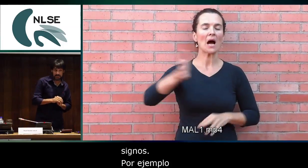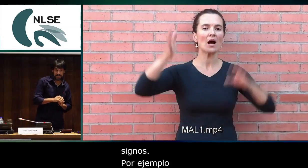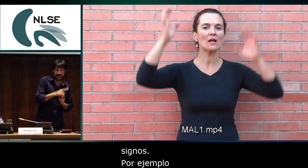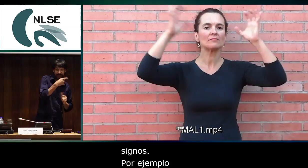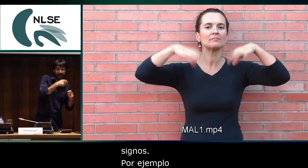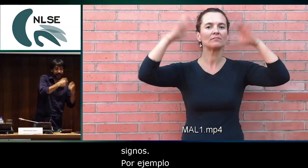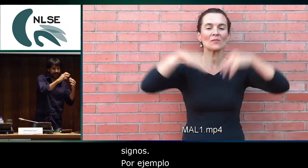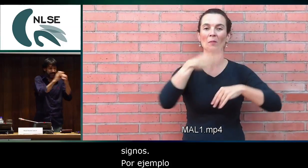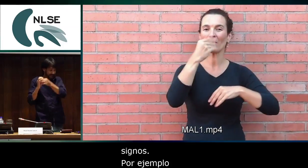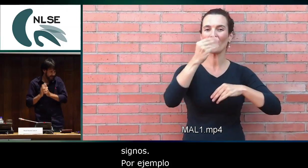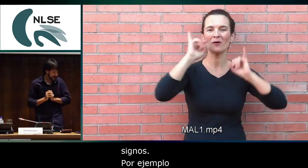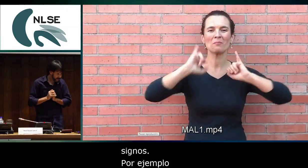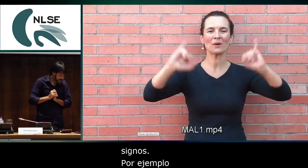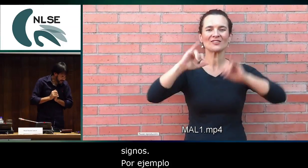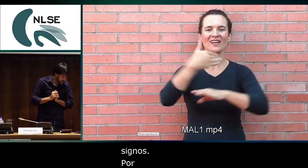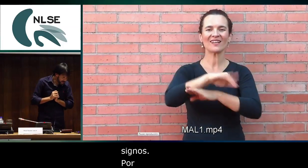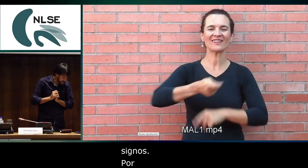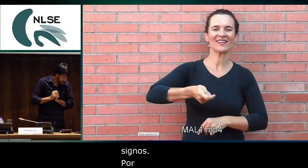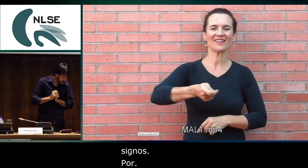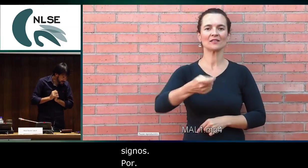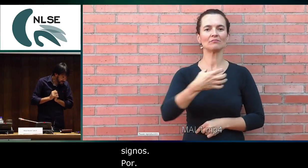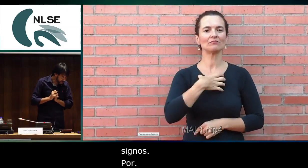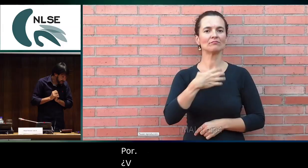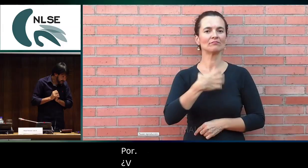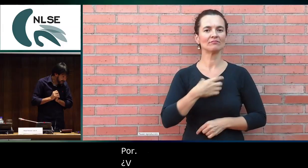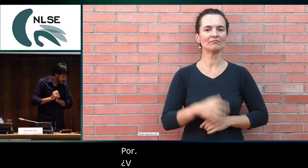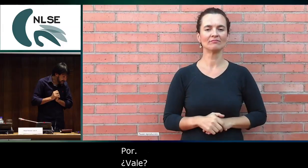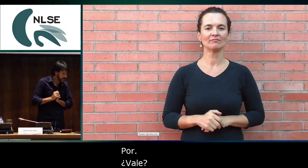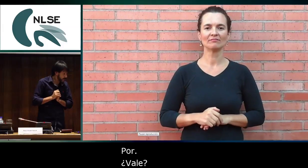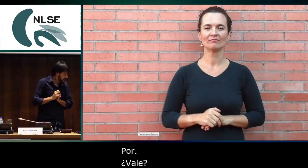¿vale? Este sería